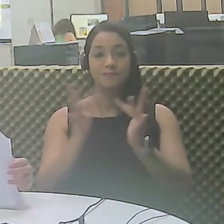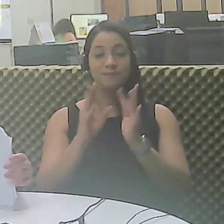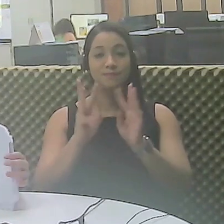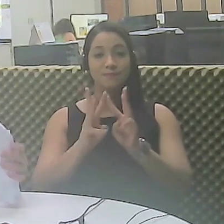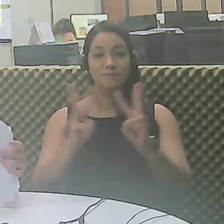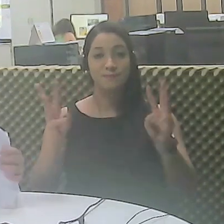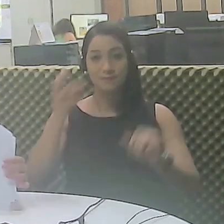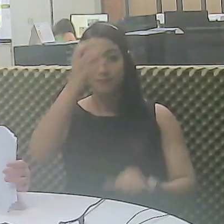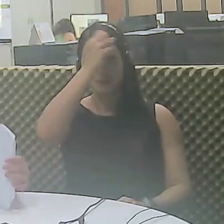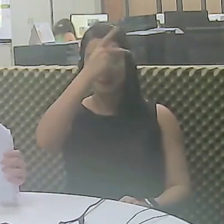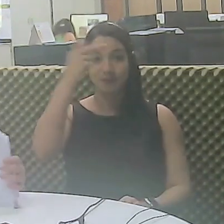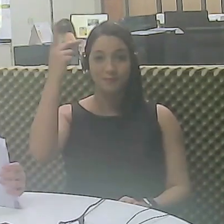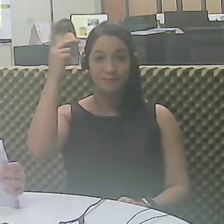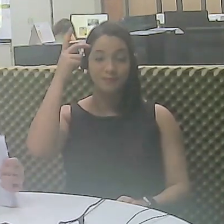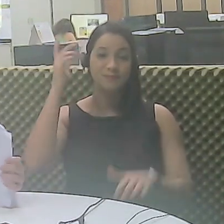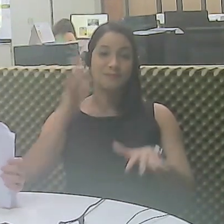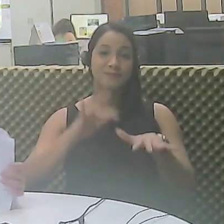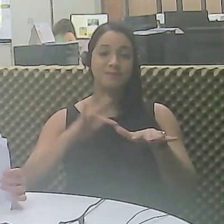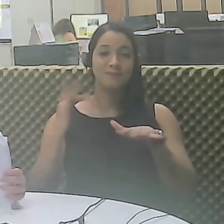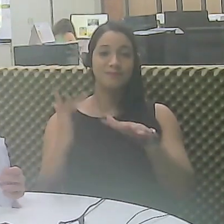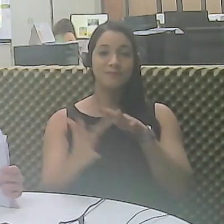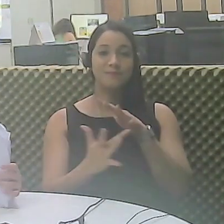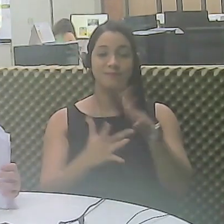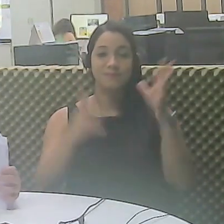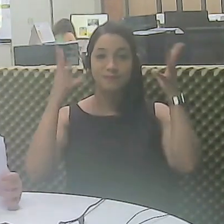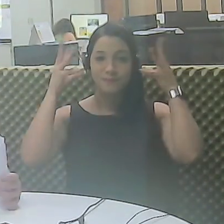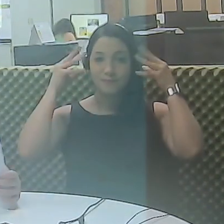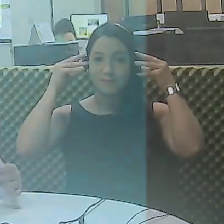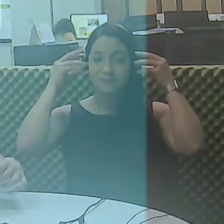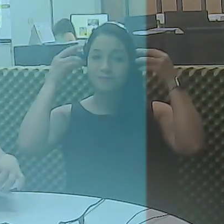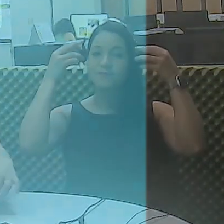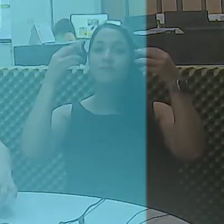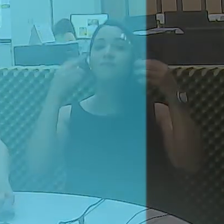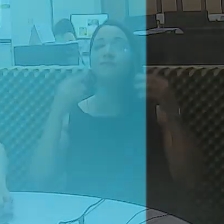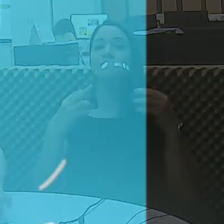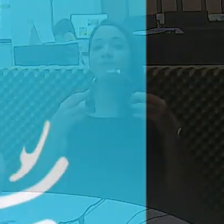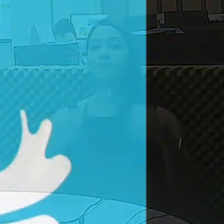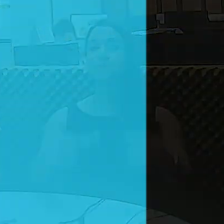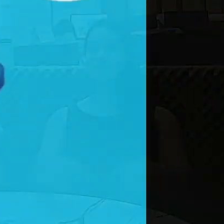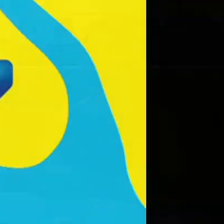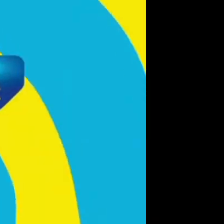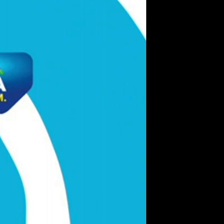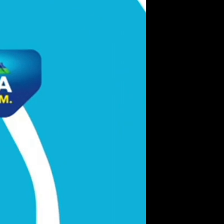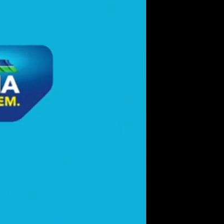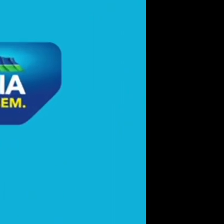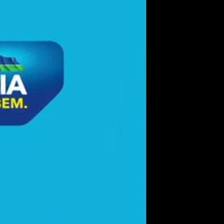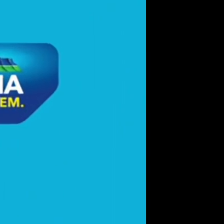Continue conosco no portal da Prefeitura e nas redes sociais.